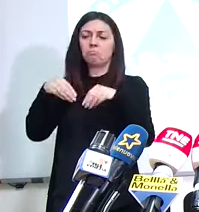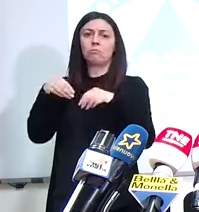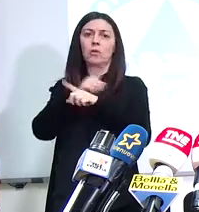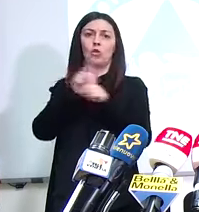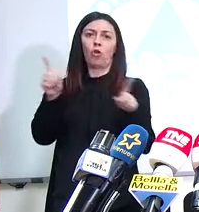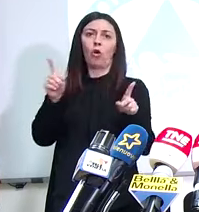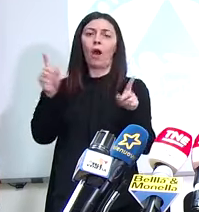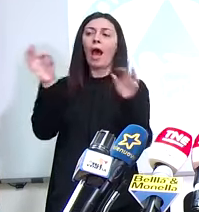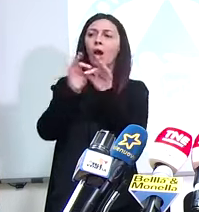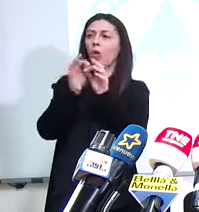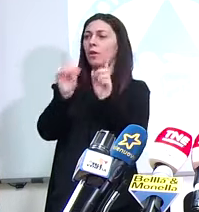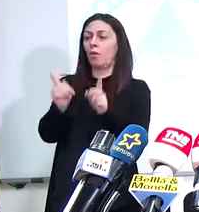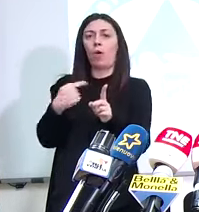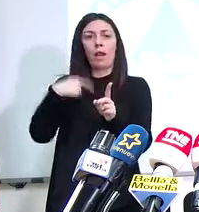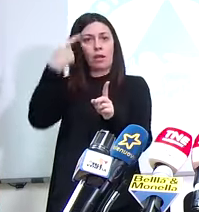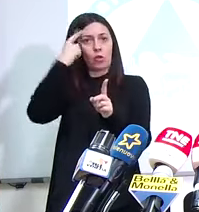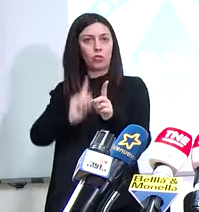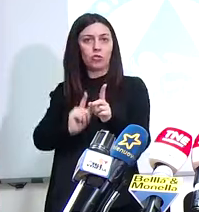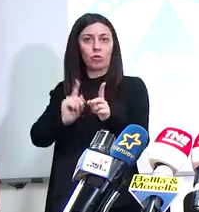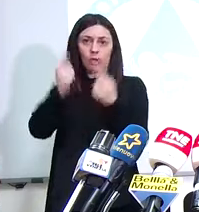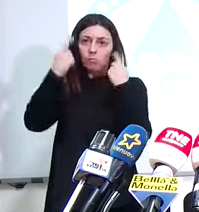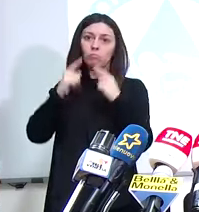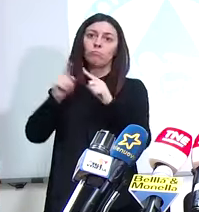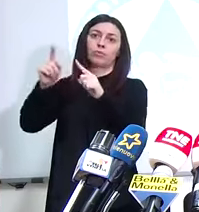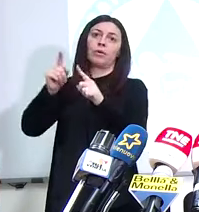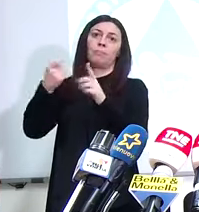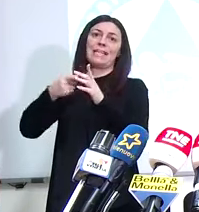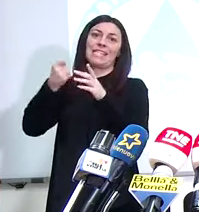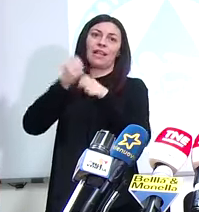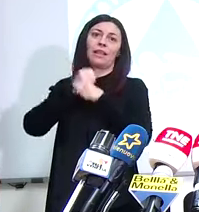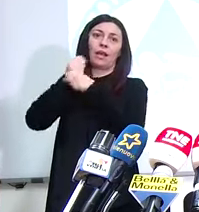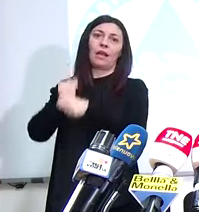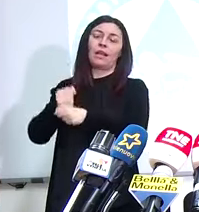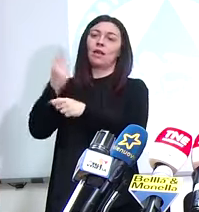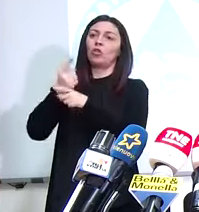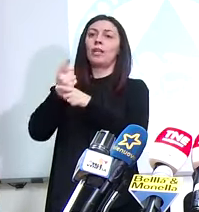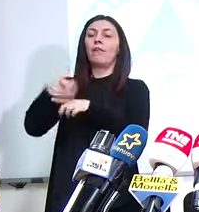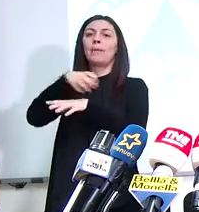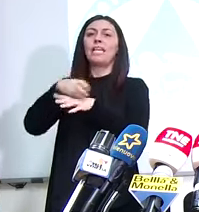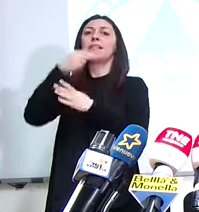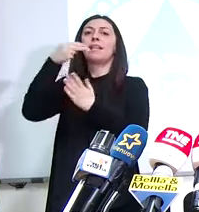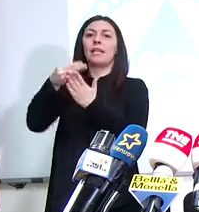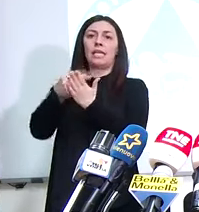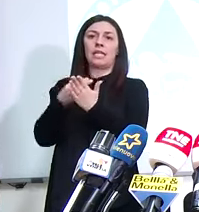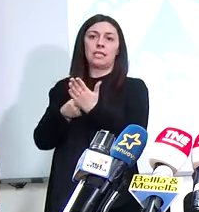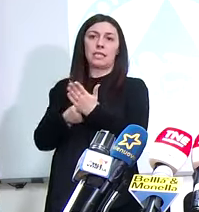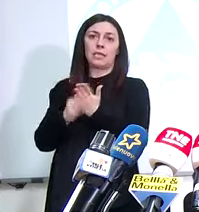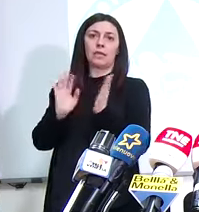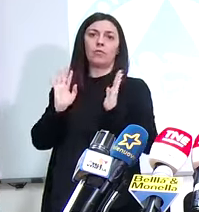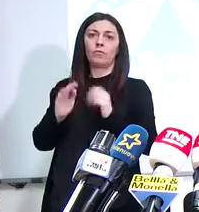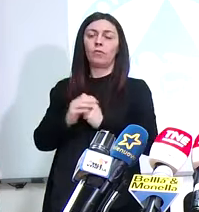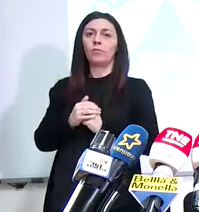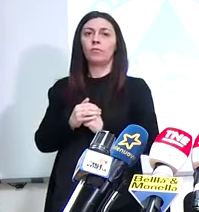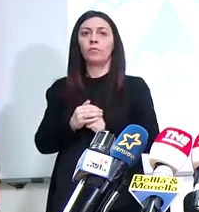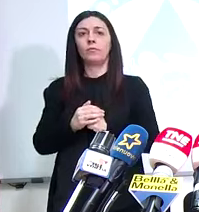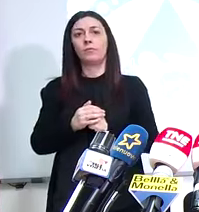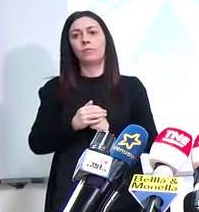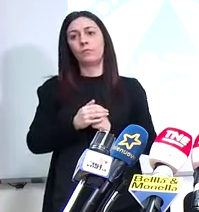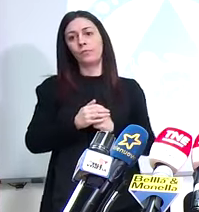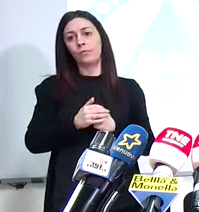presidente incaricato nel far la lista dei ministri e poi saranno delle interlocuzioni con il mio partito ma che intrattiene direttamente come